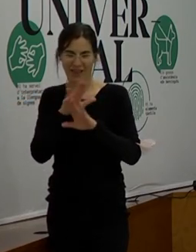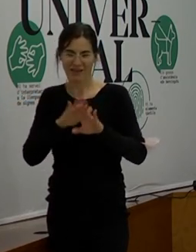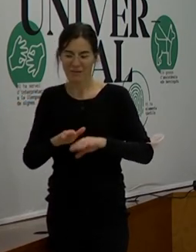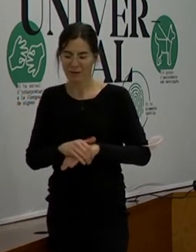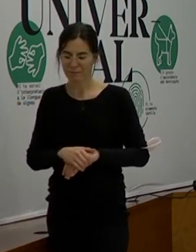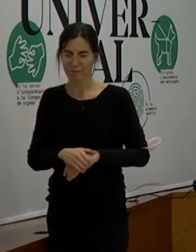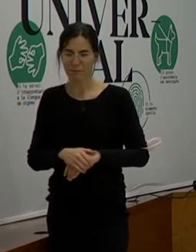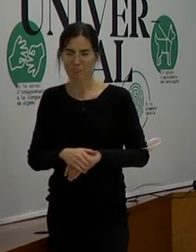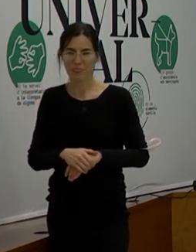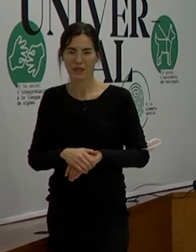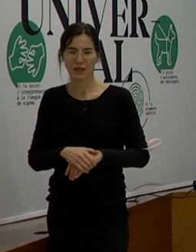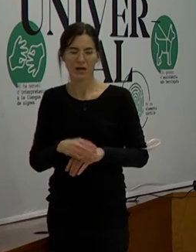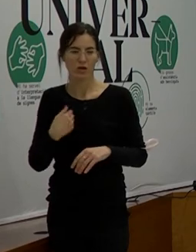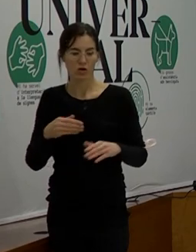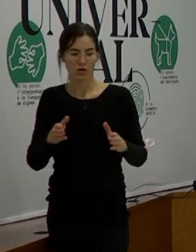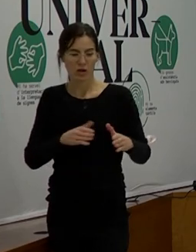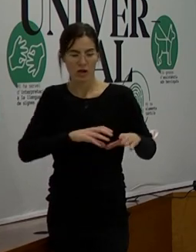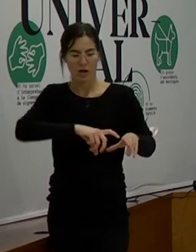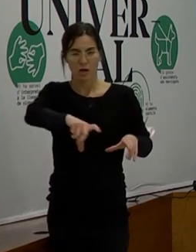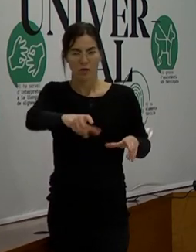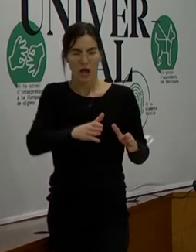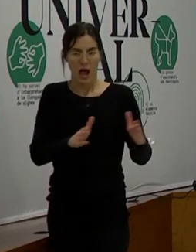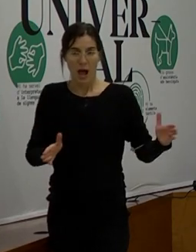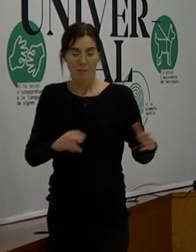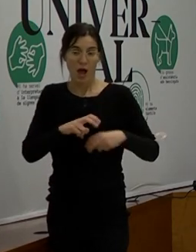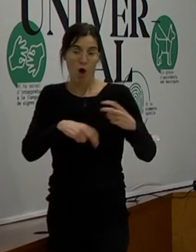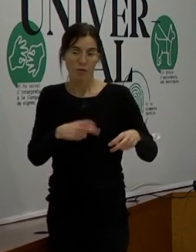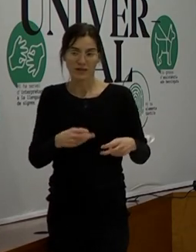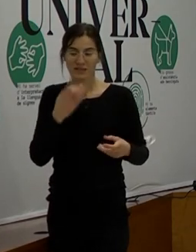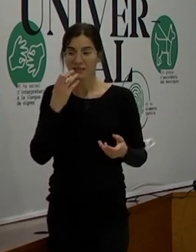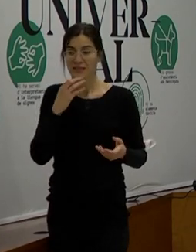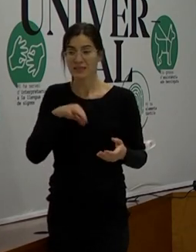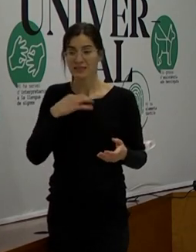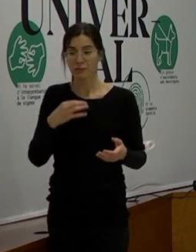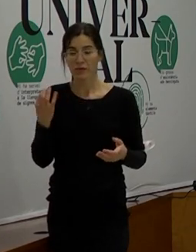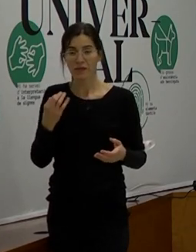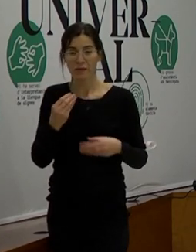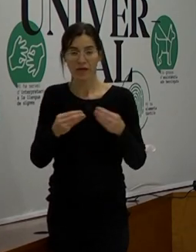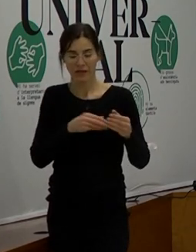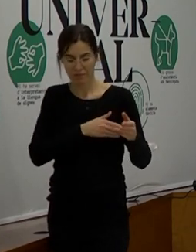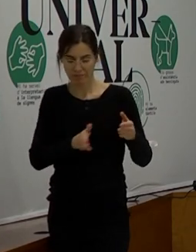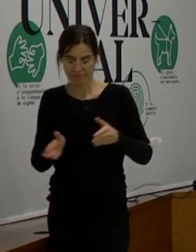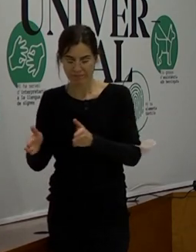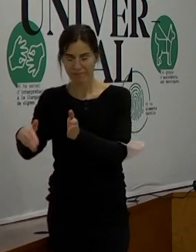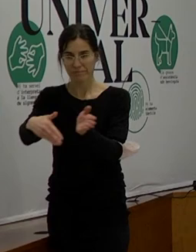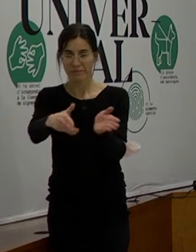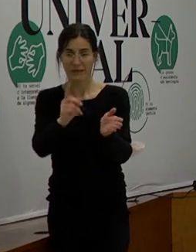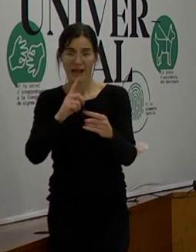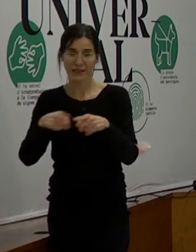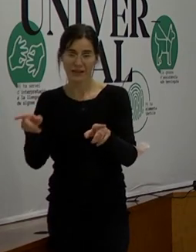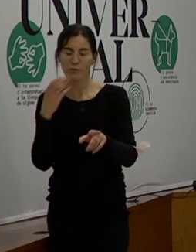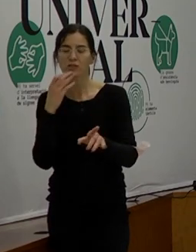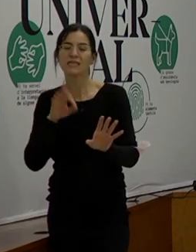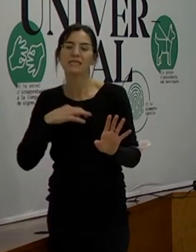Oh, és que tinc ampli a la vorera i han fet obres. Si es pot, has de fer un recorregut alternatiu. Si es